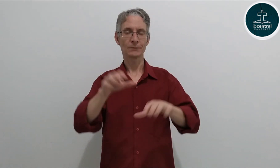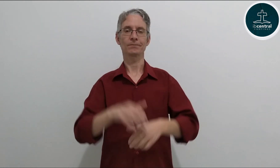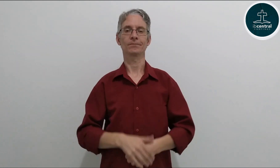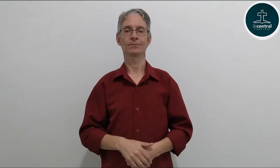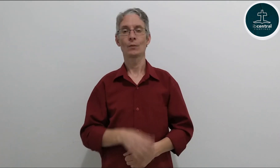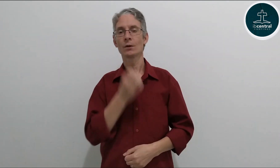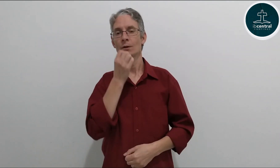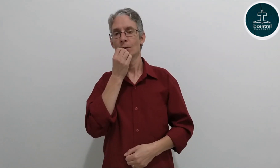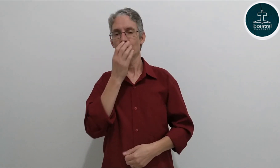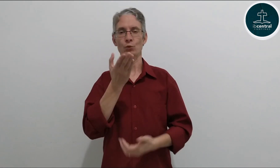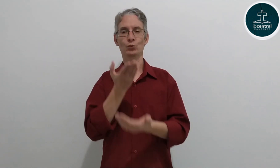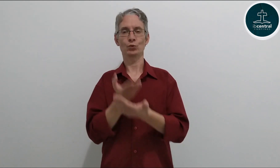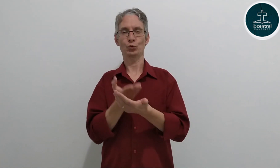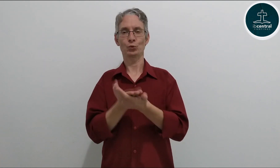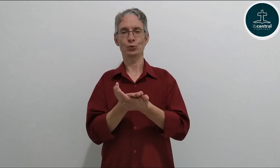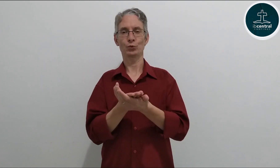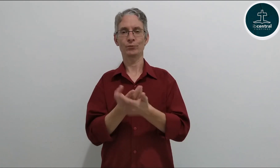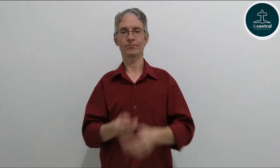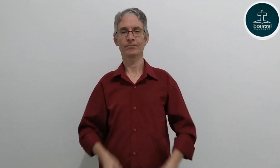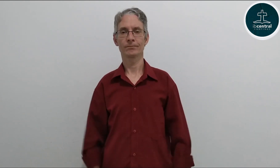Desde pessoa, bons estudos.